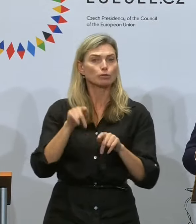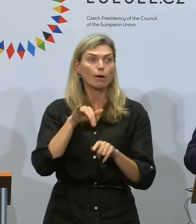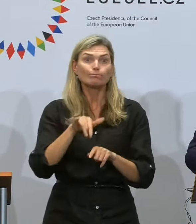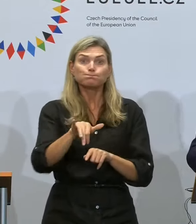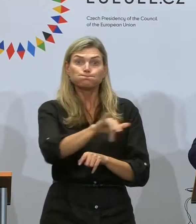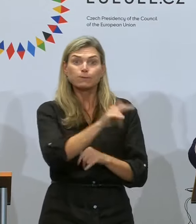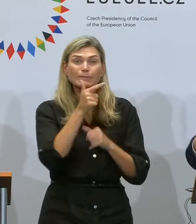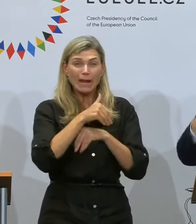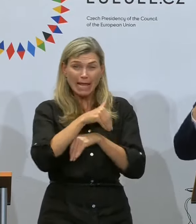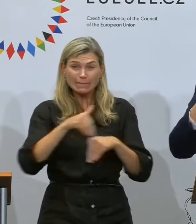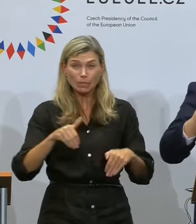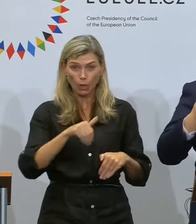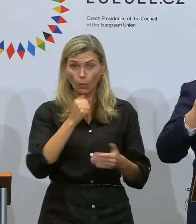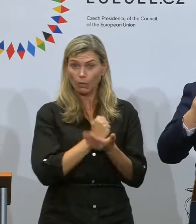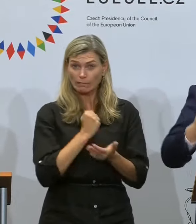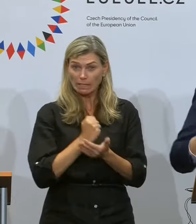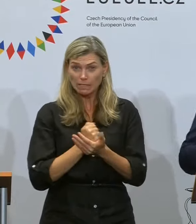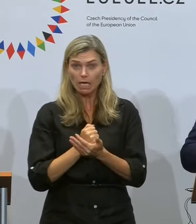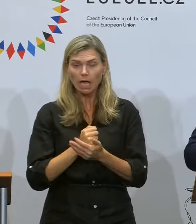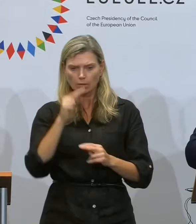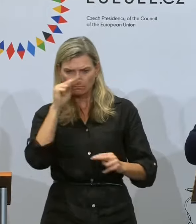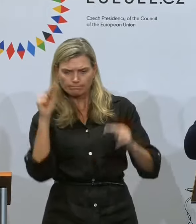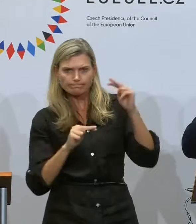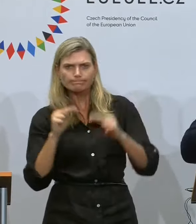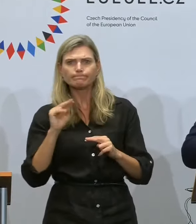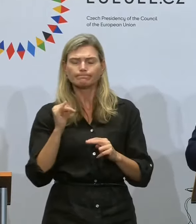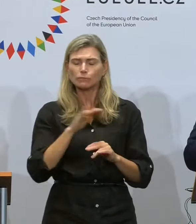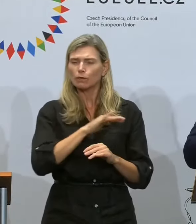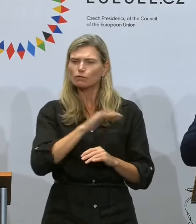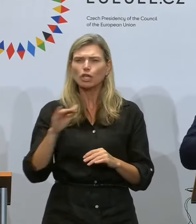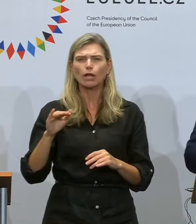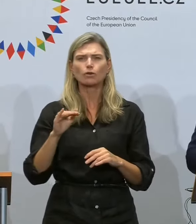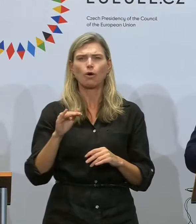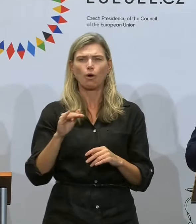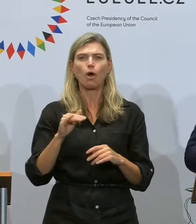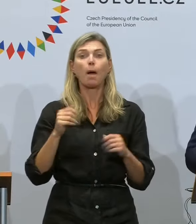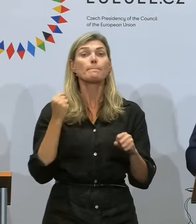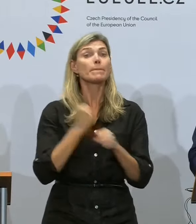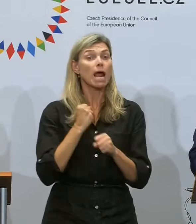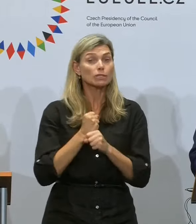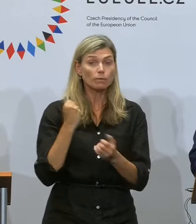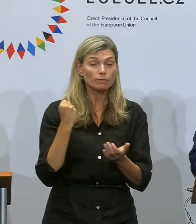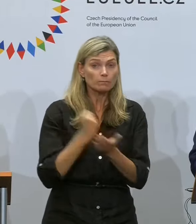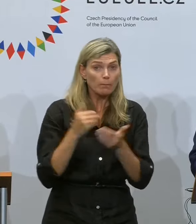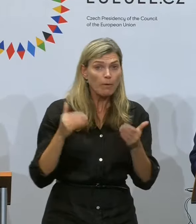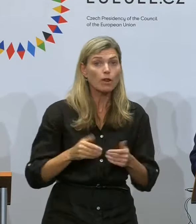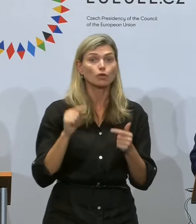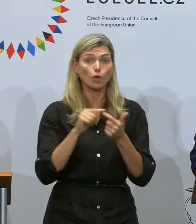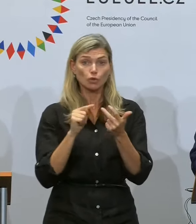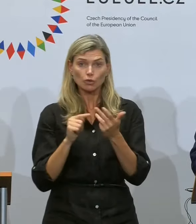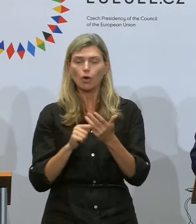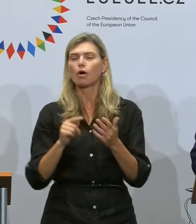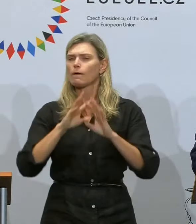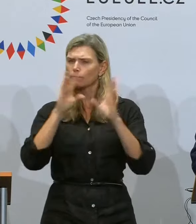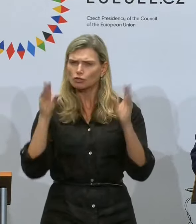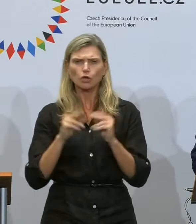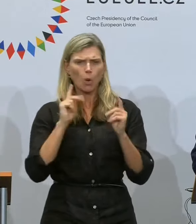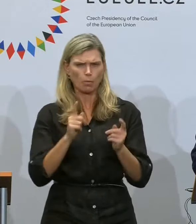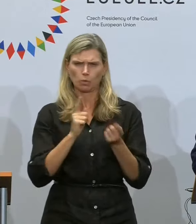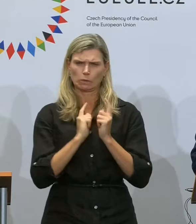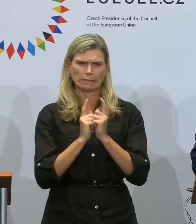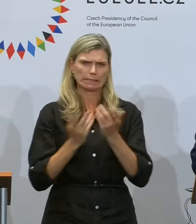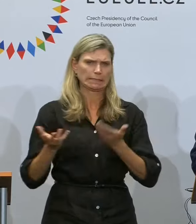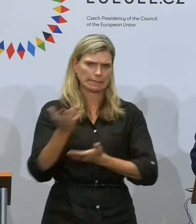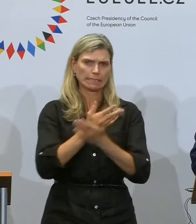návrh, který na všech stránkách, na všech úrovních, i pracovních úrovních bude odsouhlasen. A